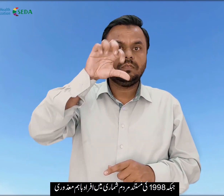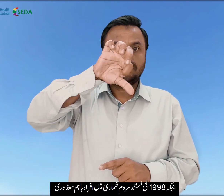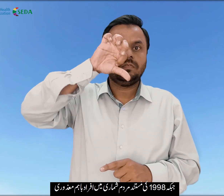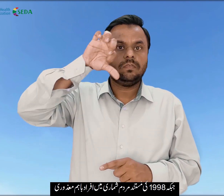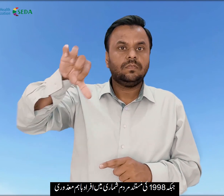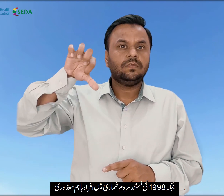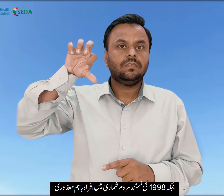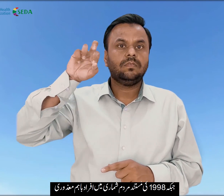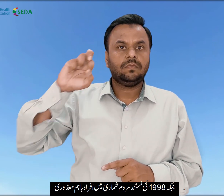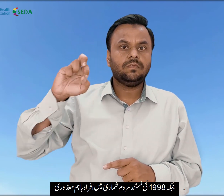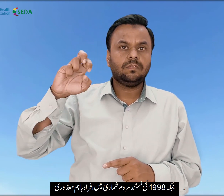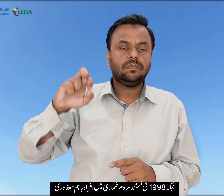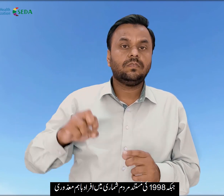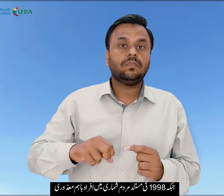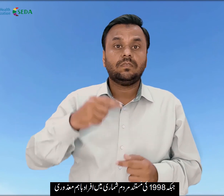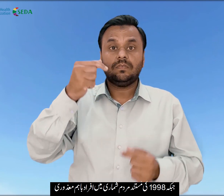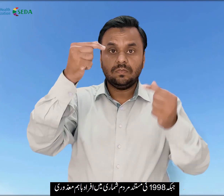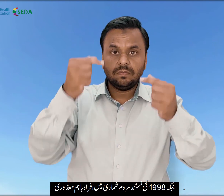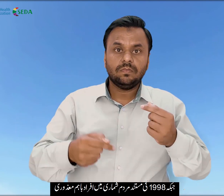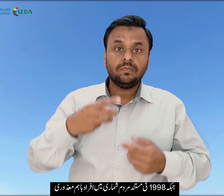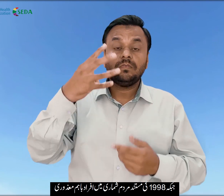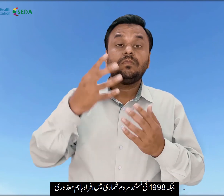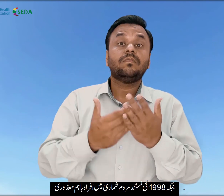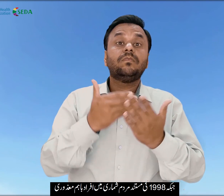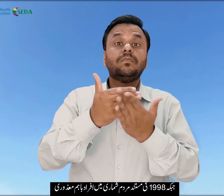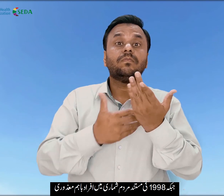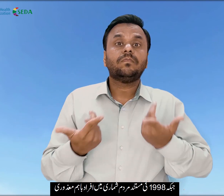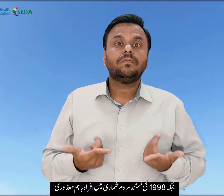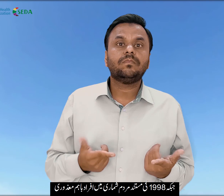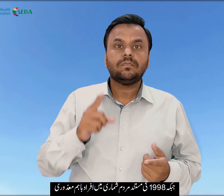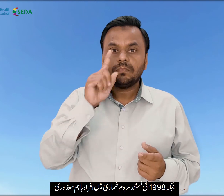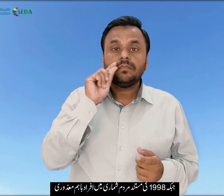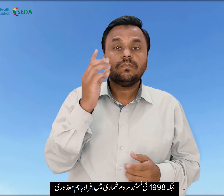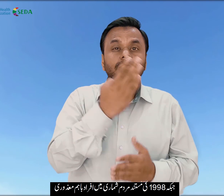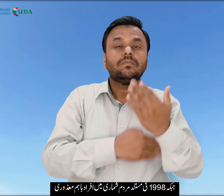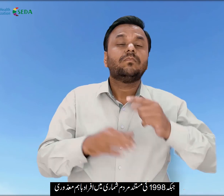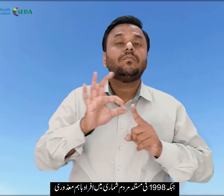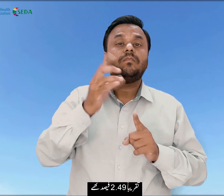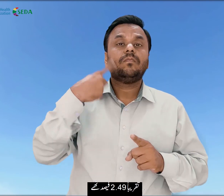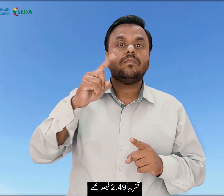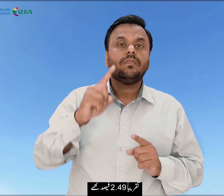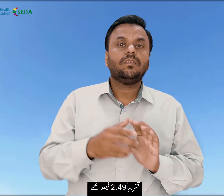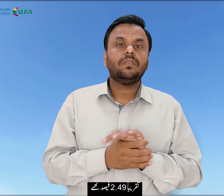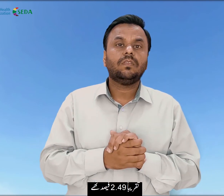کی مستند مردم شماری میں افراد باہم معذوری تقریباً